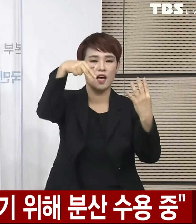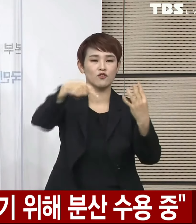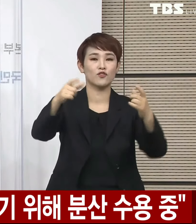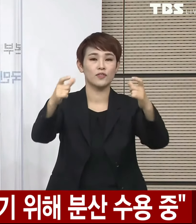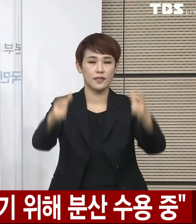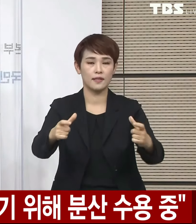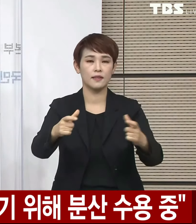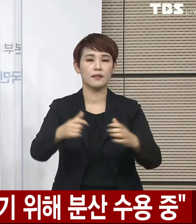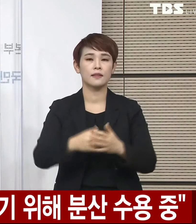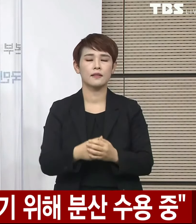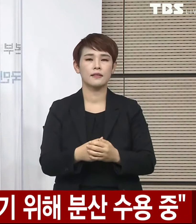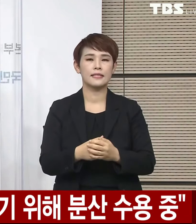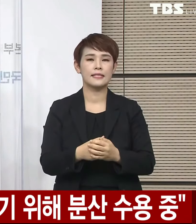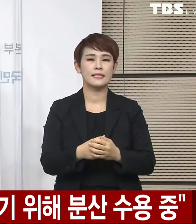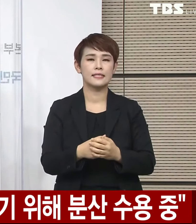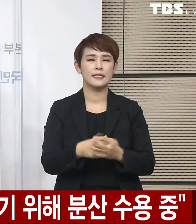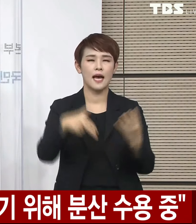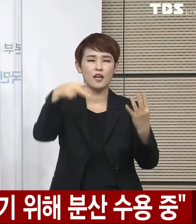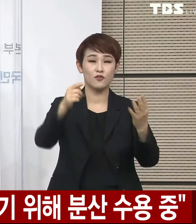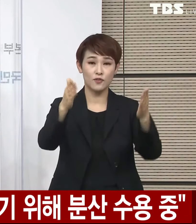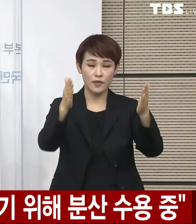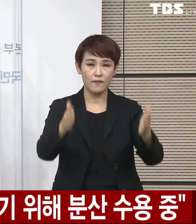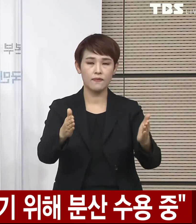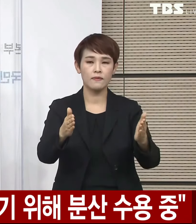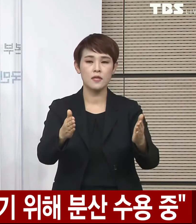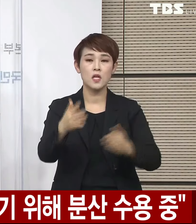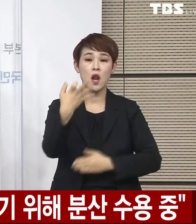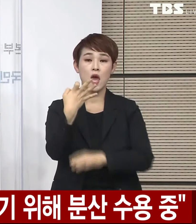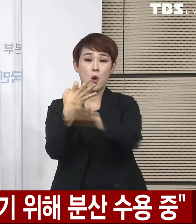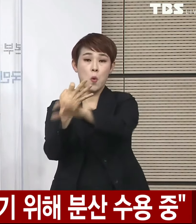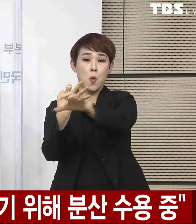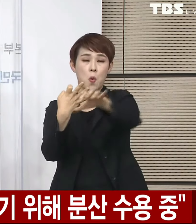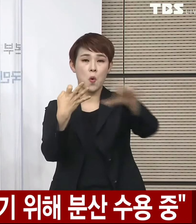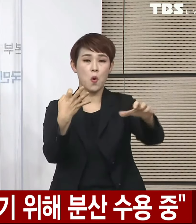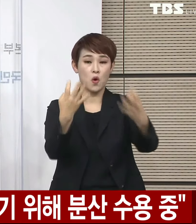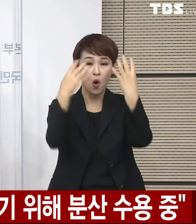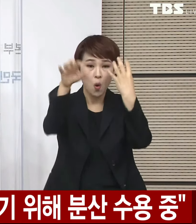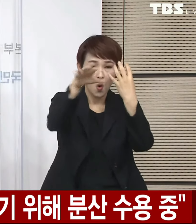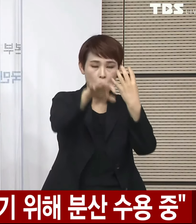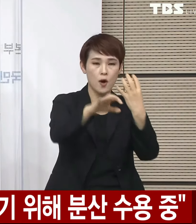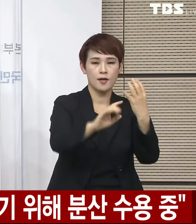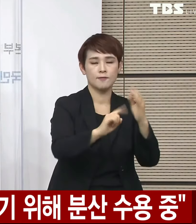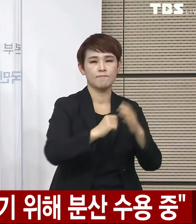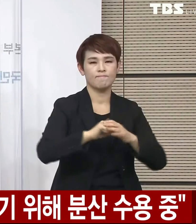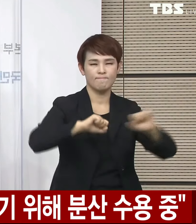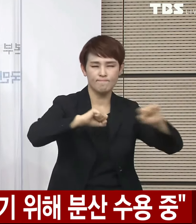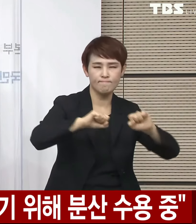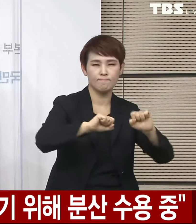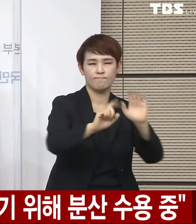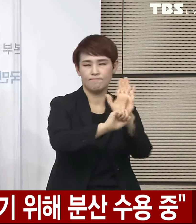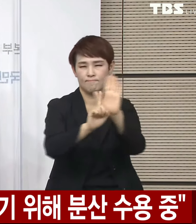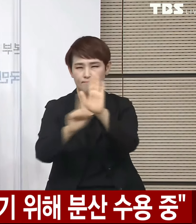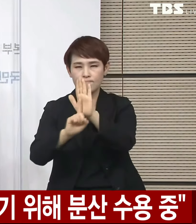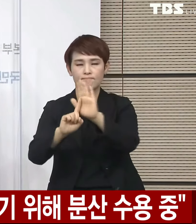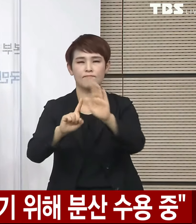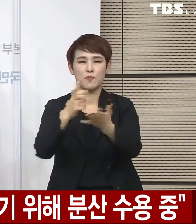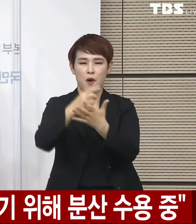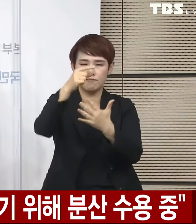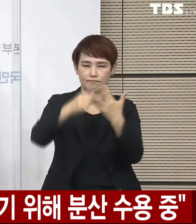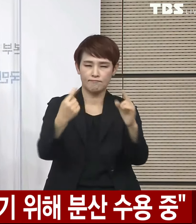14개 교정시설에 대한 점검을 실시하고 있으며 다음 주 화요일에는 전국